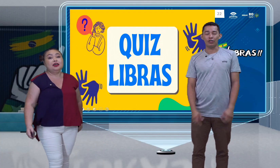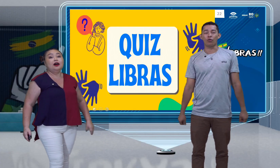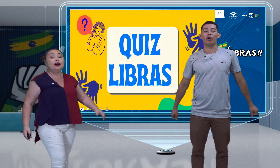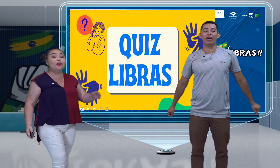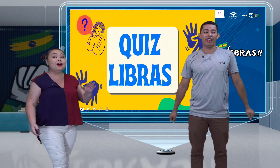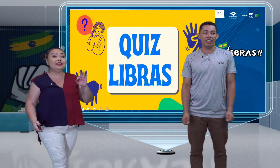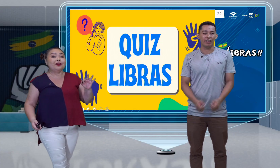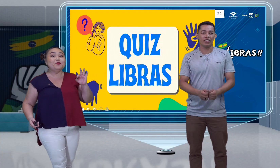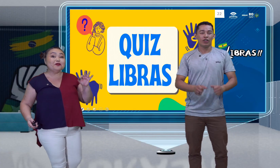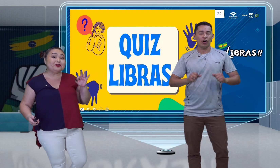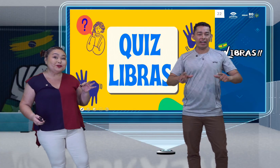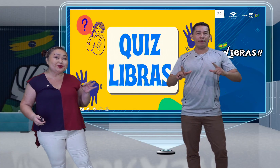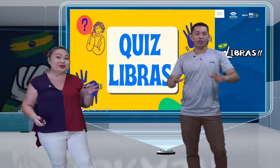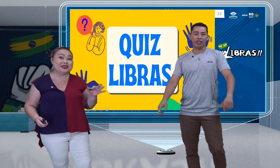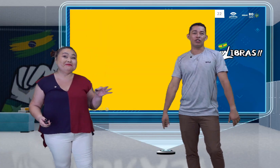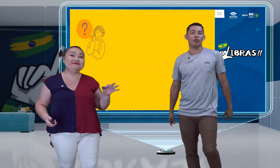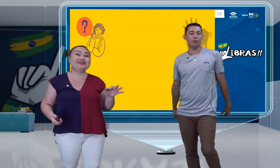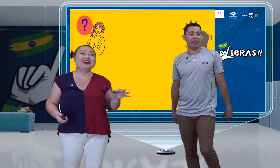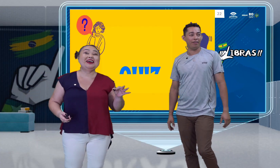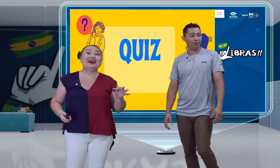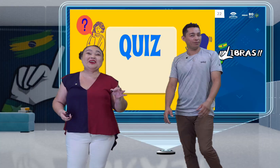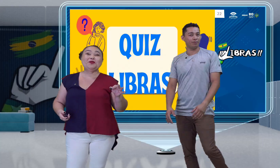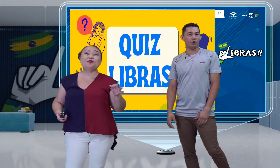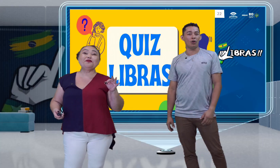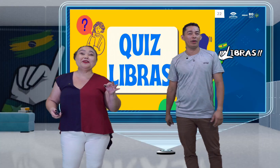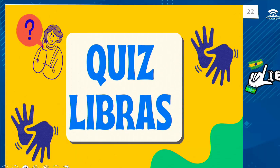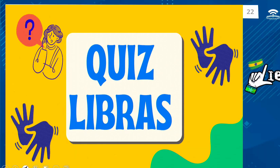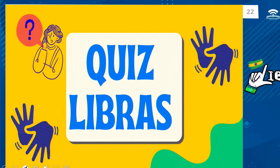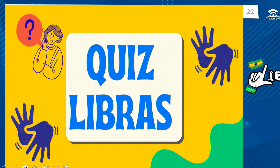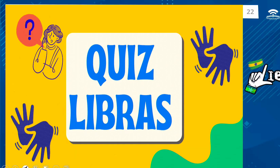quiz. Olha, o professor... Coloca aí, meu diretor. Bem bom para eles aí. O